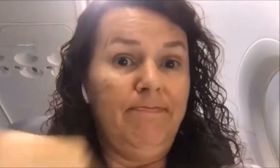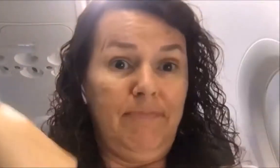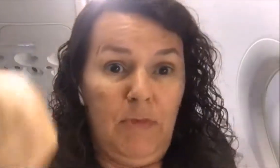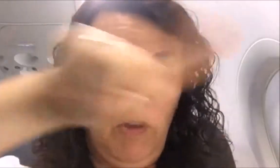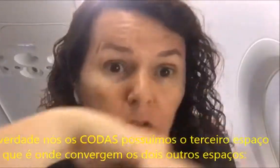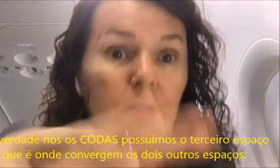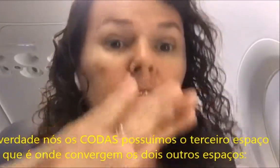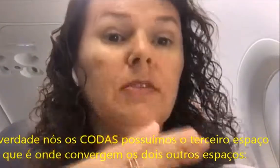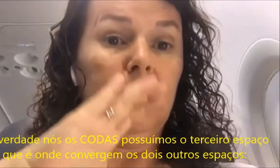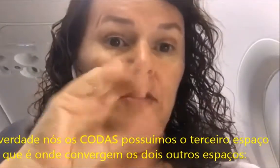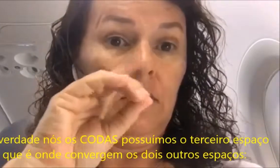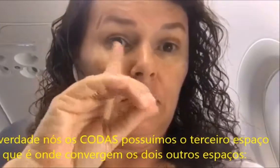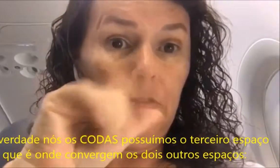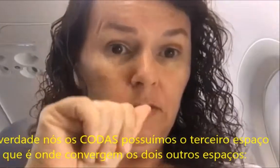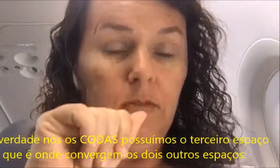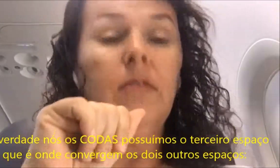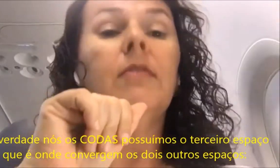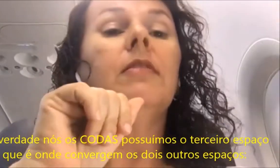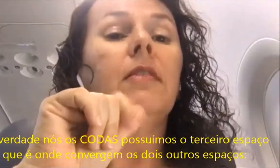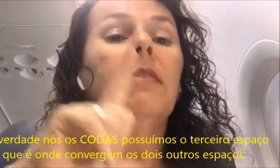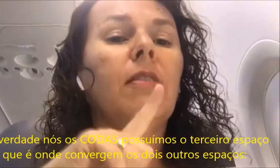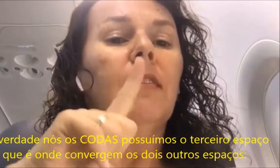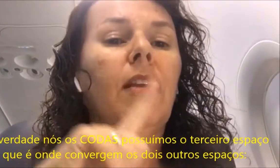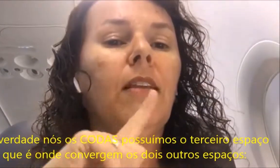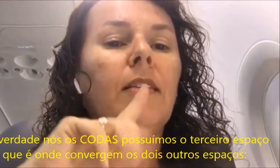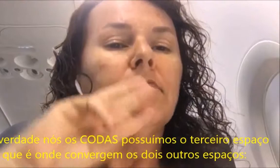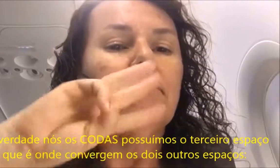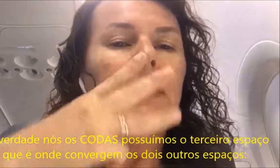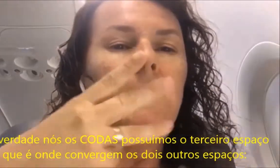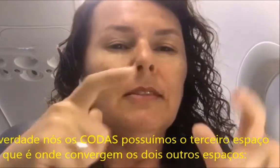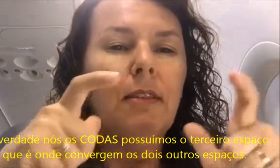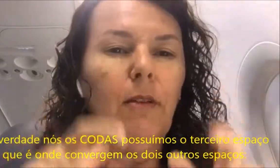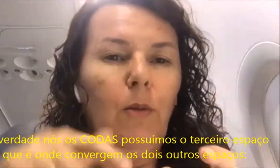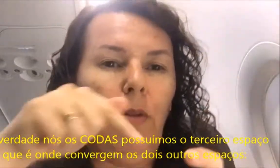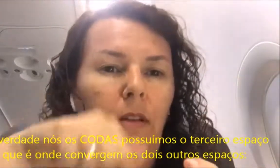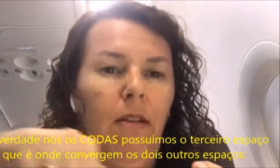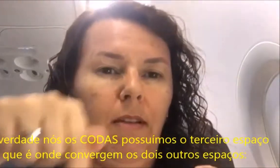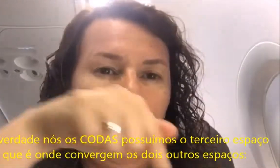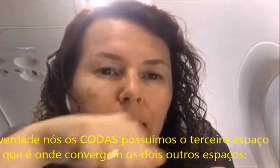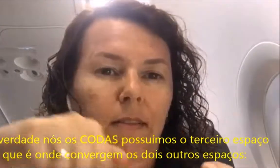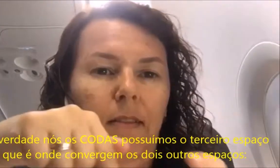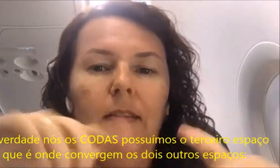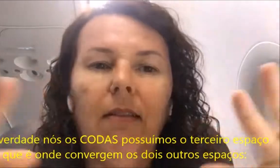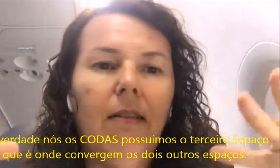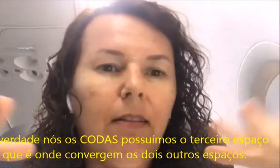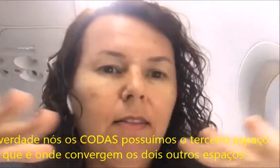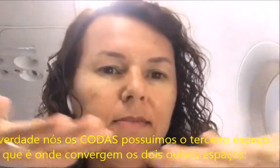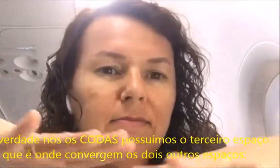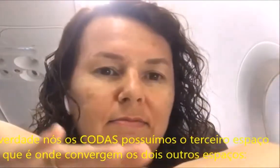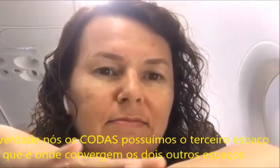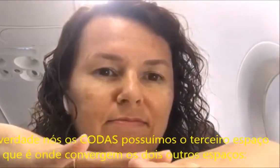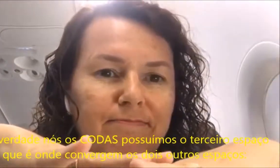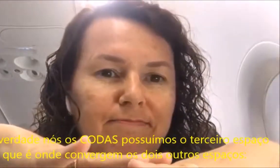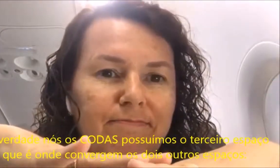verdade, nós, os codas, possuímos o terceiro espaço, que é onde convergem os dois